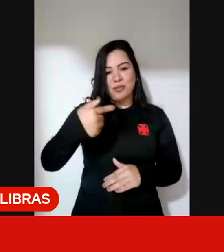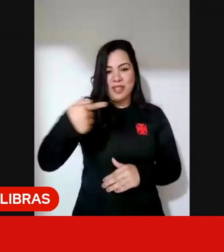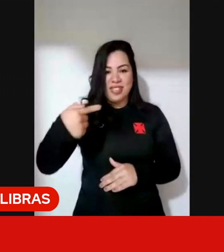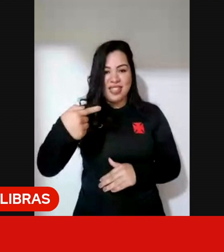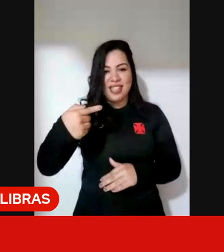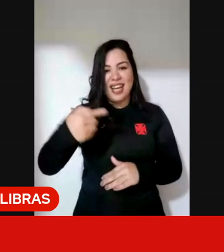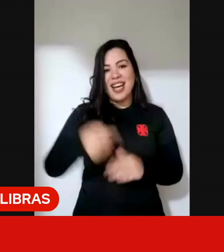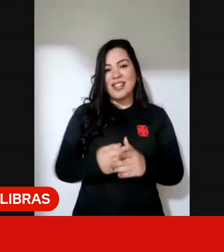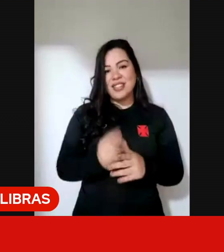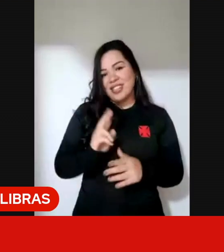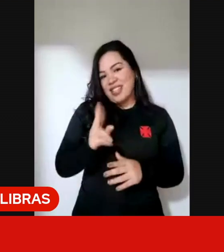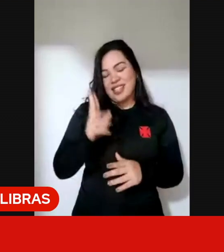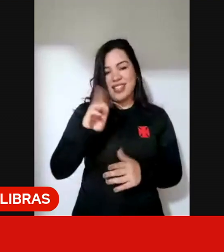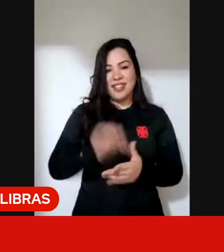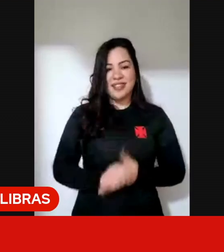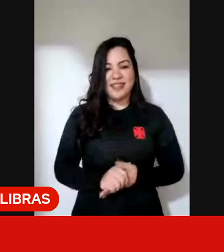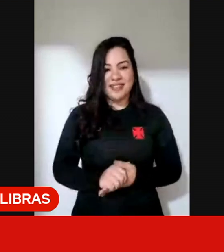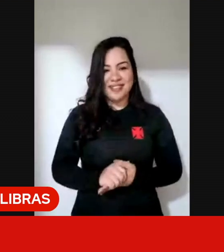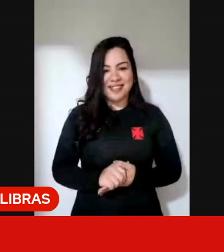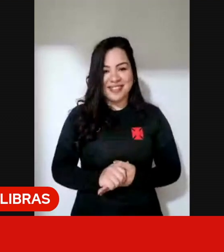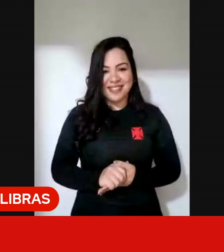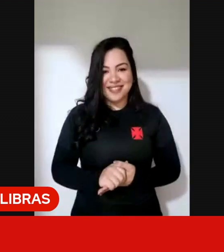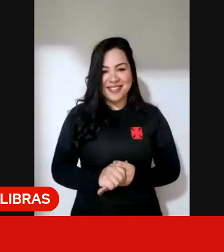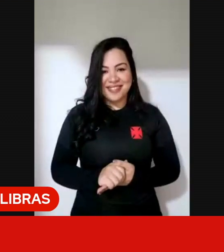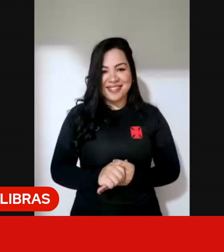sub-20, sub-17, assim.